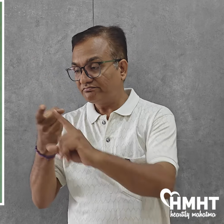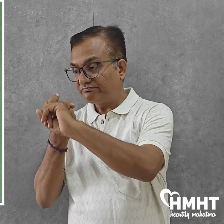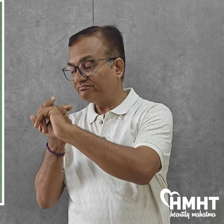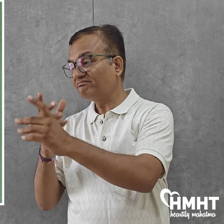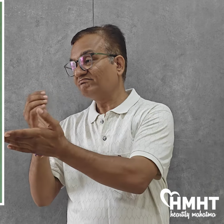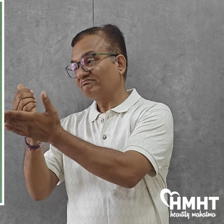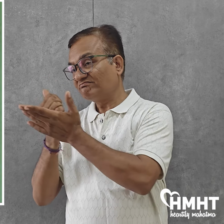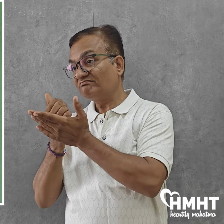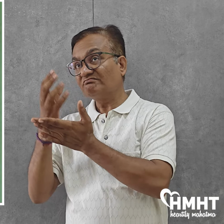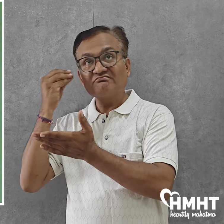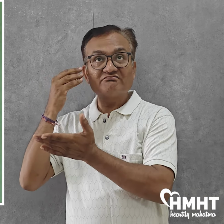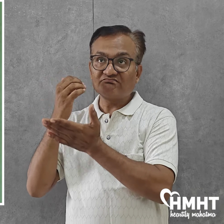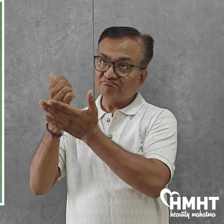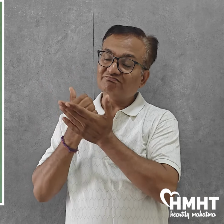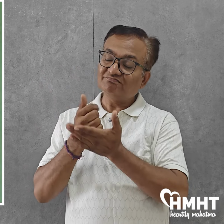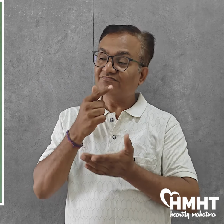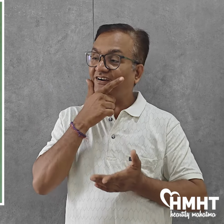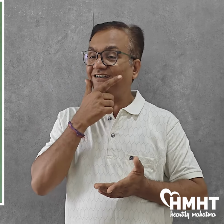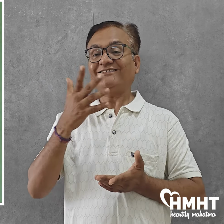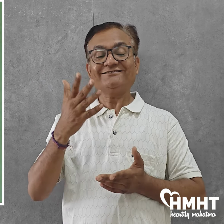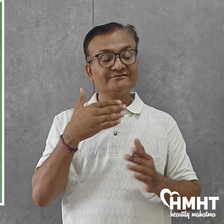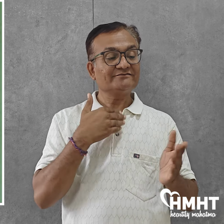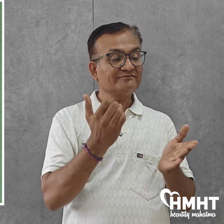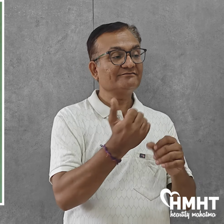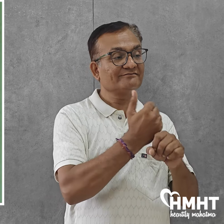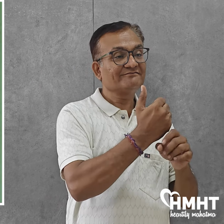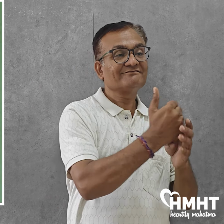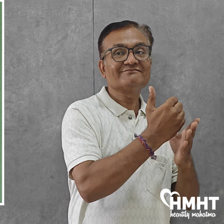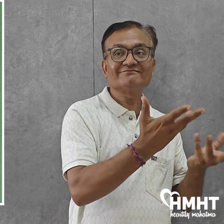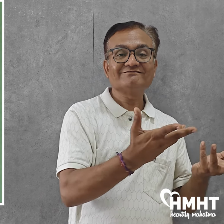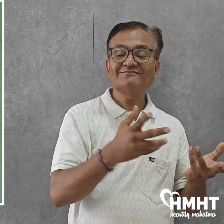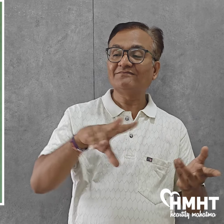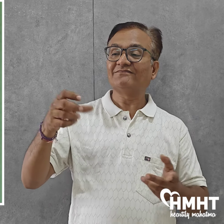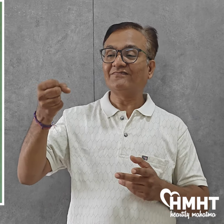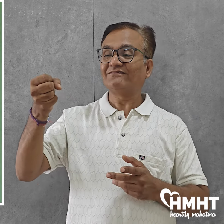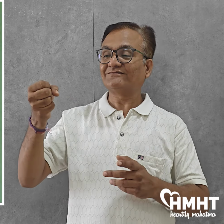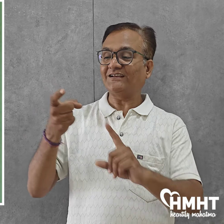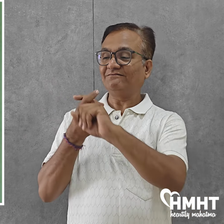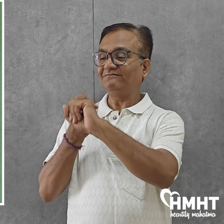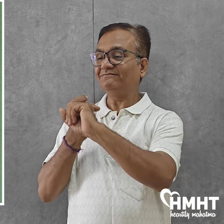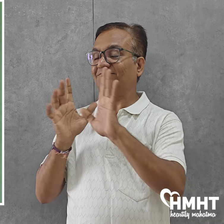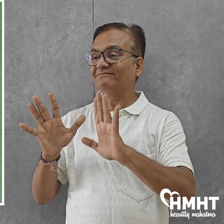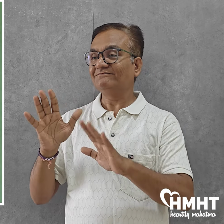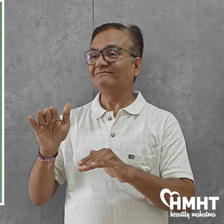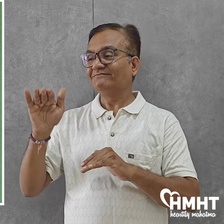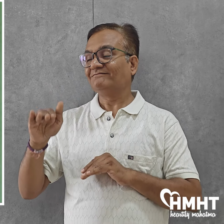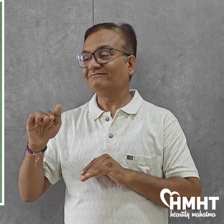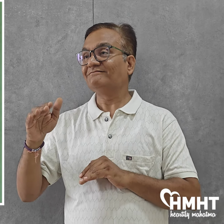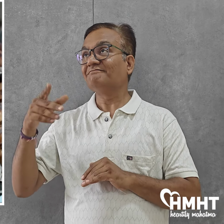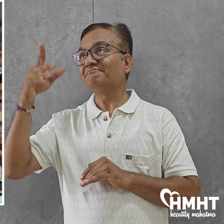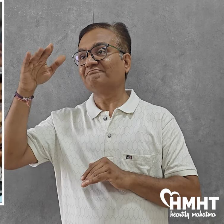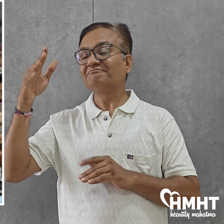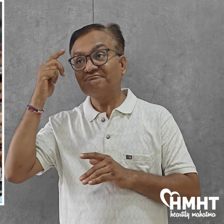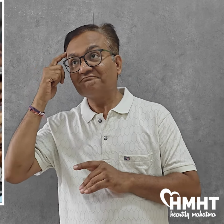આ તમે જરા બતાડશો? અરે ખુશ થઈ જાય, રાજી થઈ જાય. આ ગુરુ બનાવો એટલે એકદમ શિષ્ય પર કૃપા ઉતરે એ લોકોની.